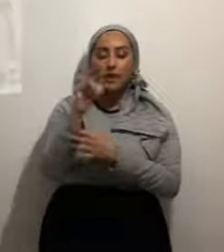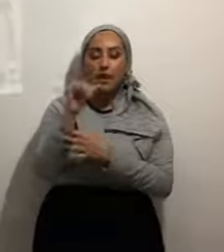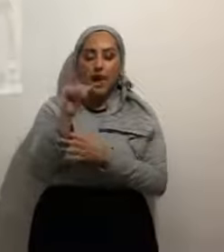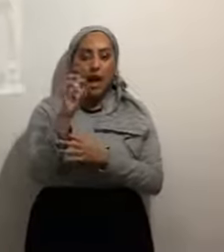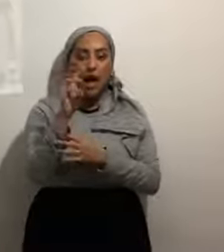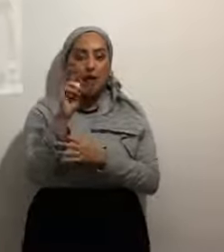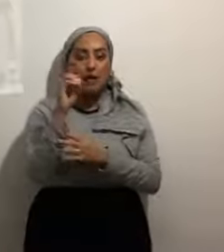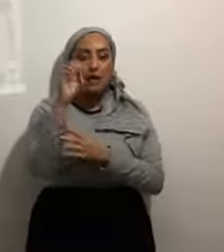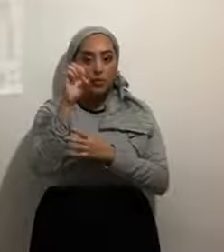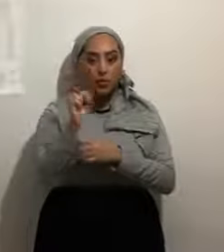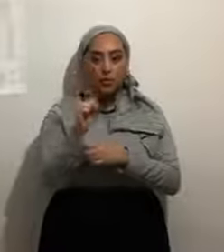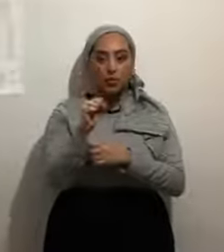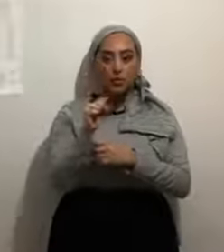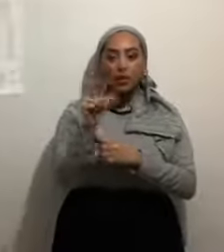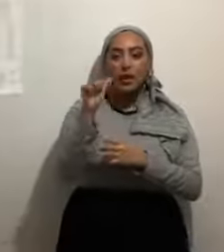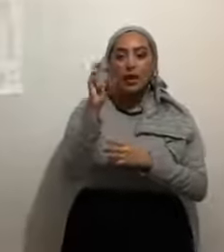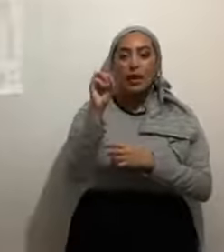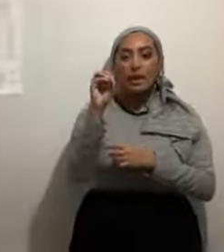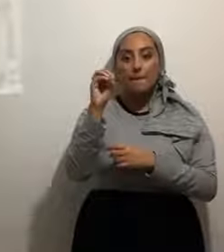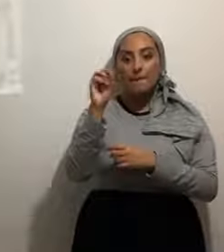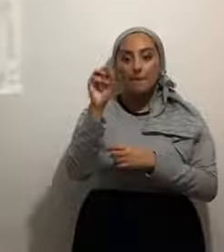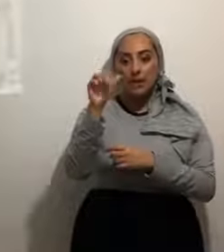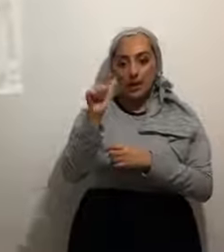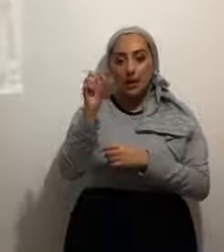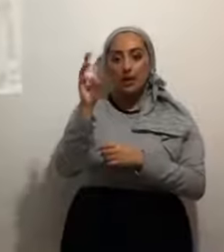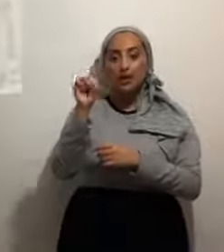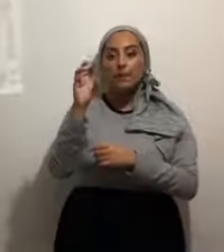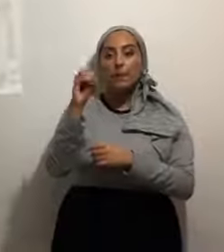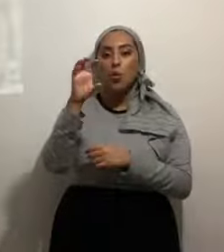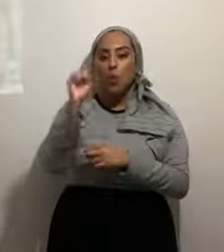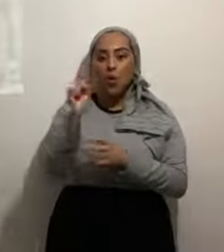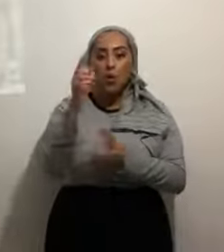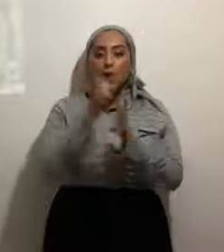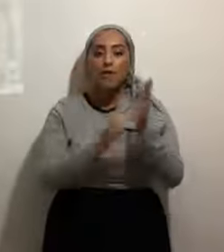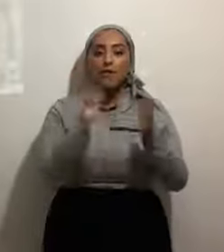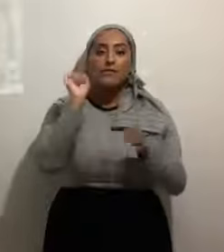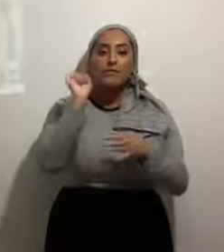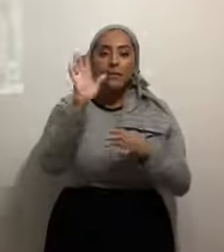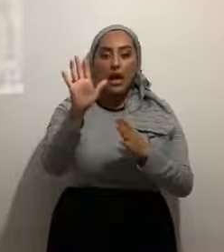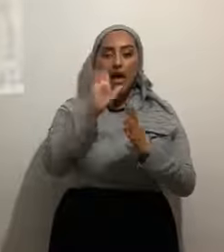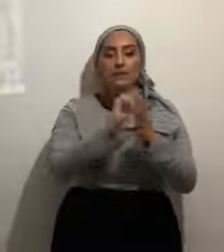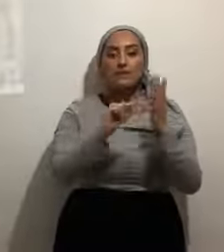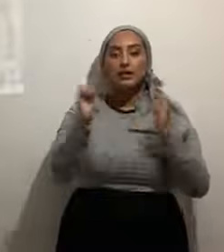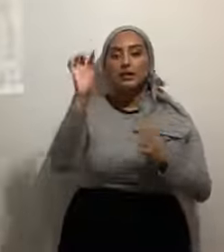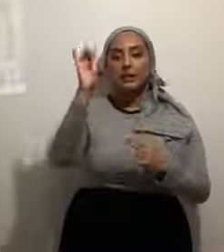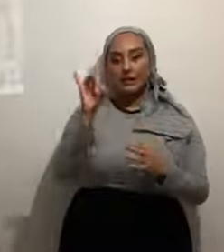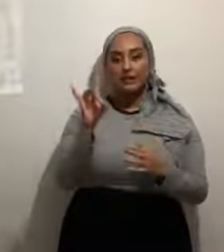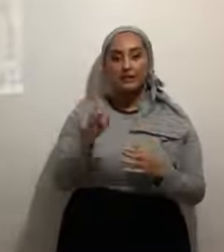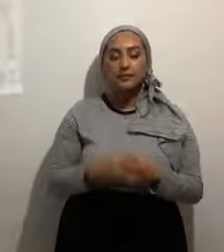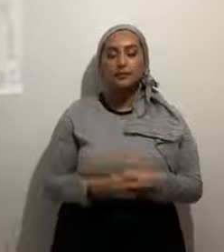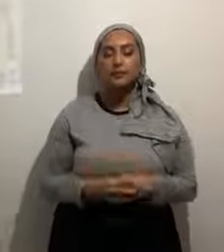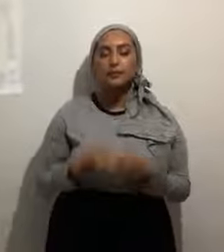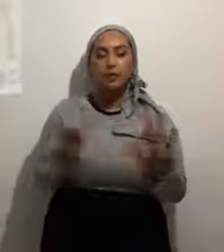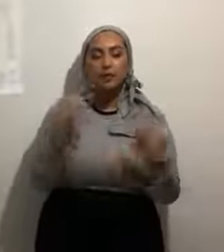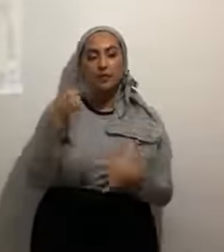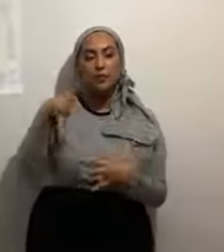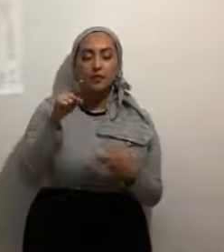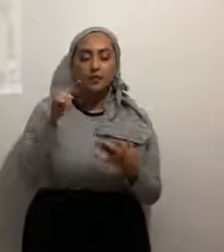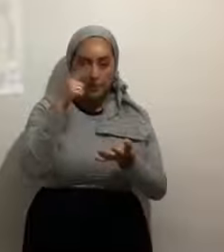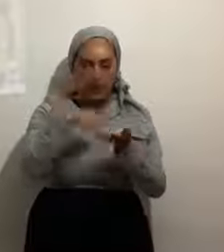Amós. Busquen en Amós 5, el verso 8. Los espero. Busquen Amós,